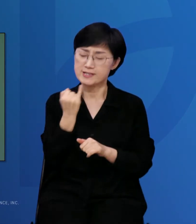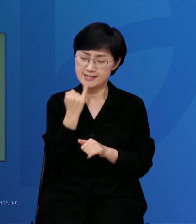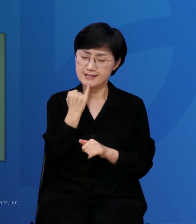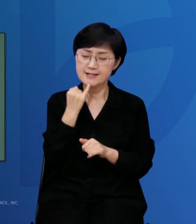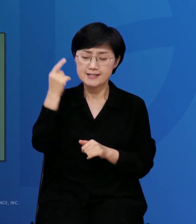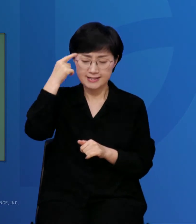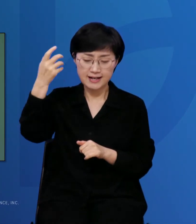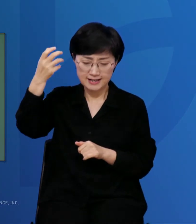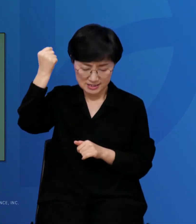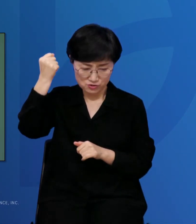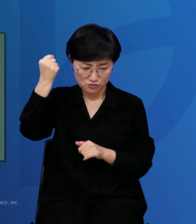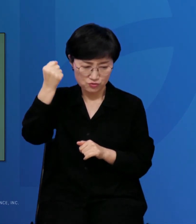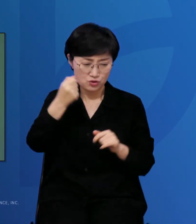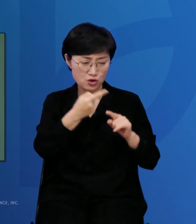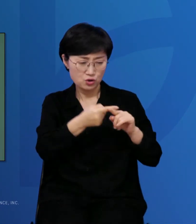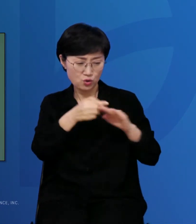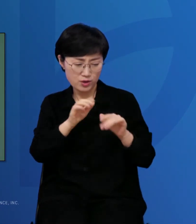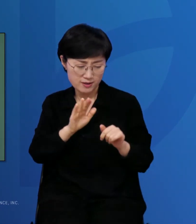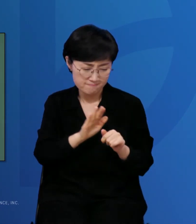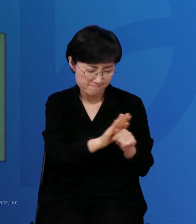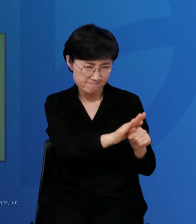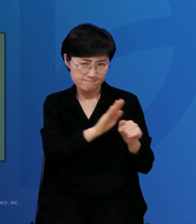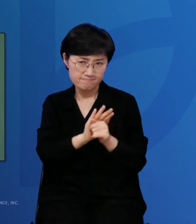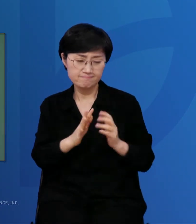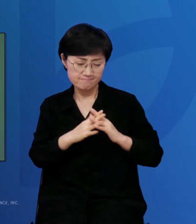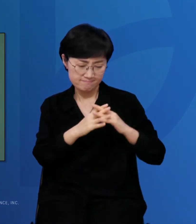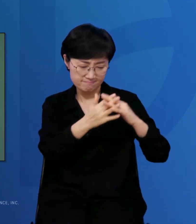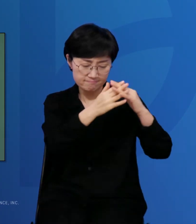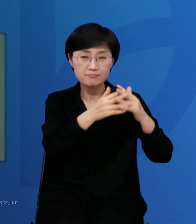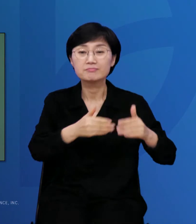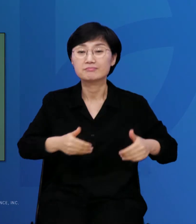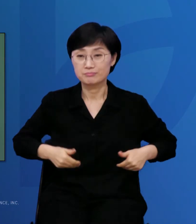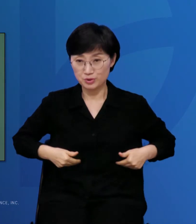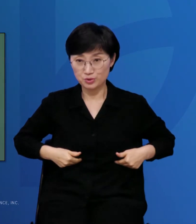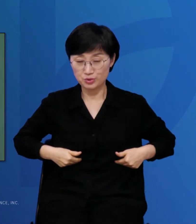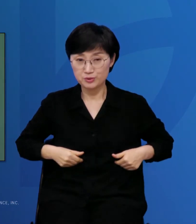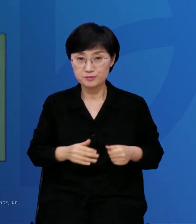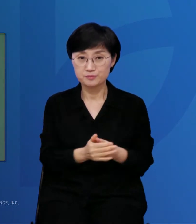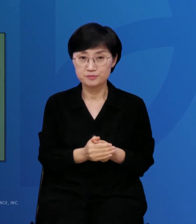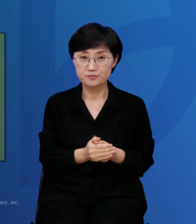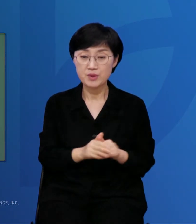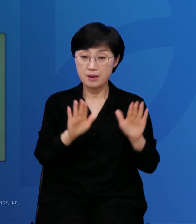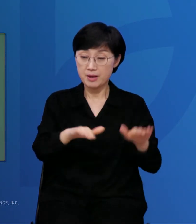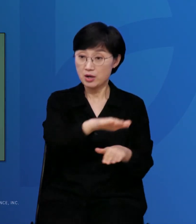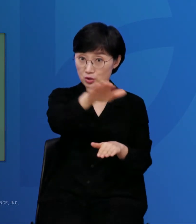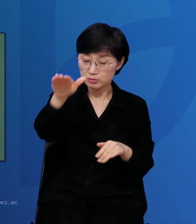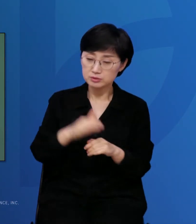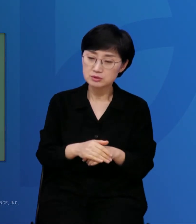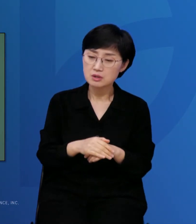因此我们得带着殉教的精神来做。 그게 이제 앞으로 이제 첫 번째로 붙잡아야 될 언약인데, 순교한 사람은 많아요.